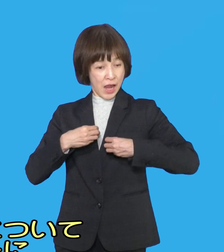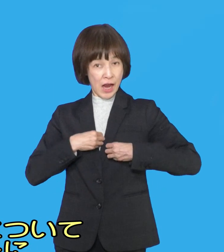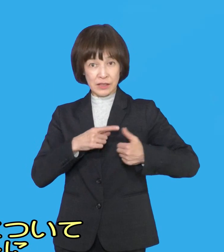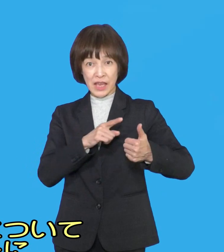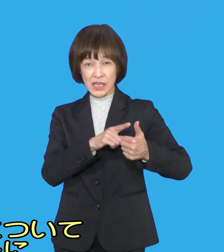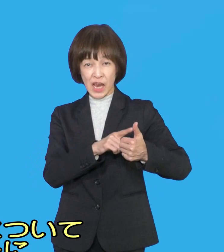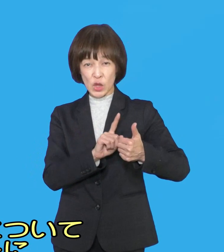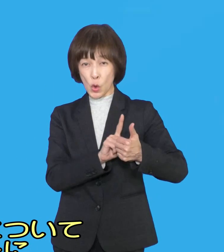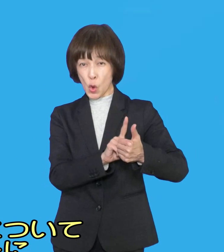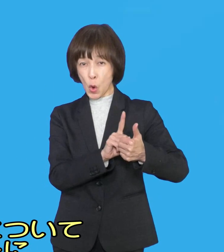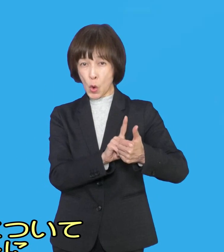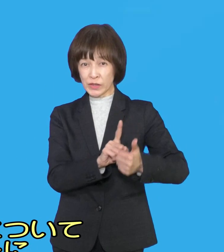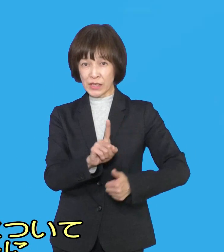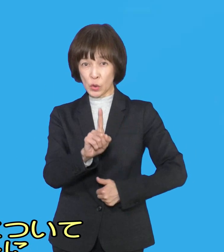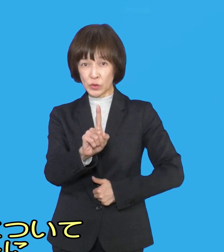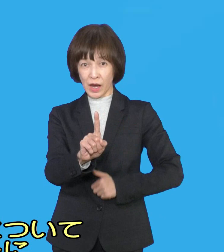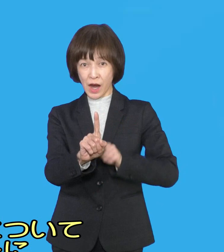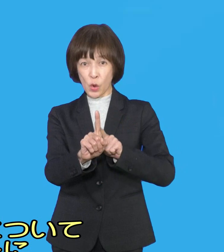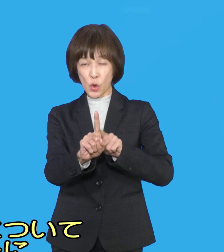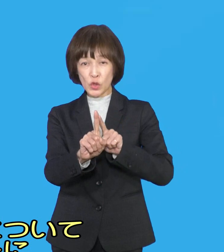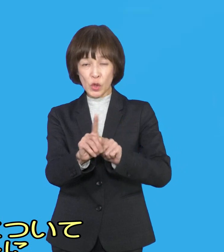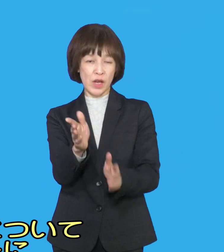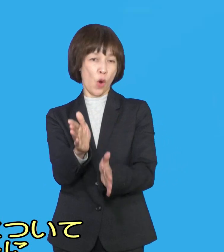、その方のフォローに